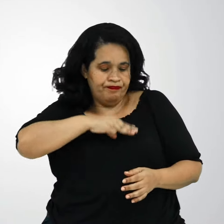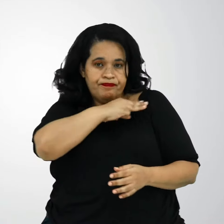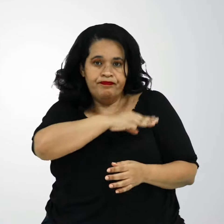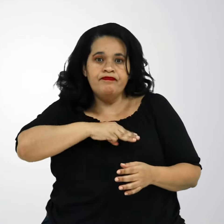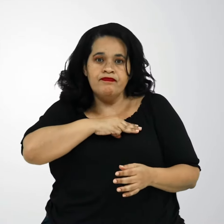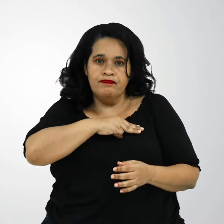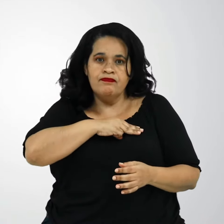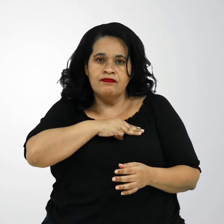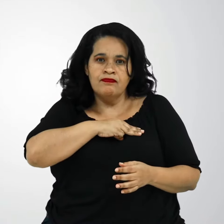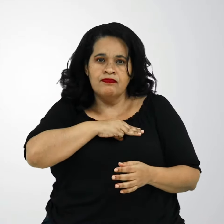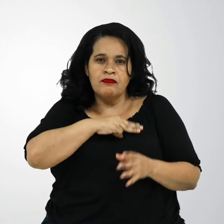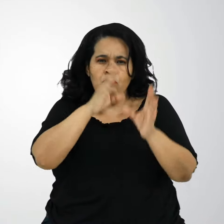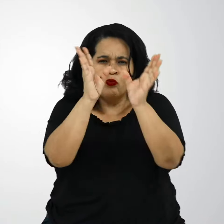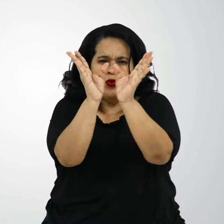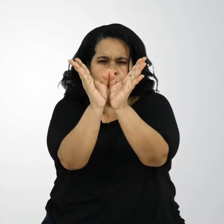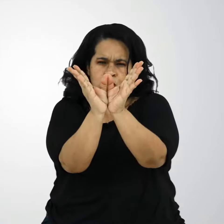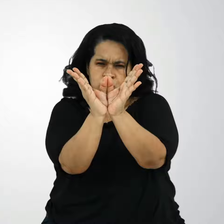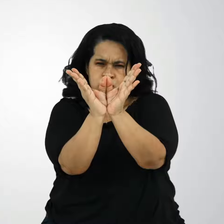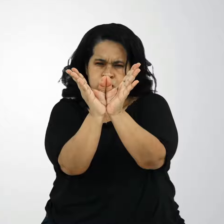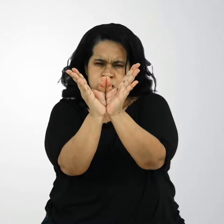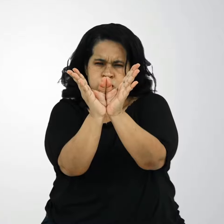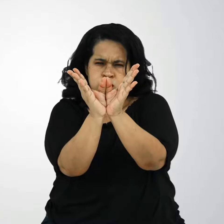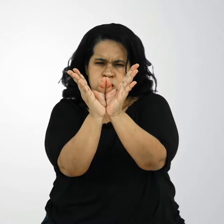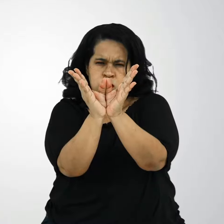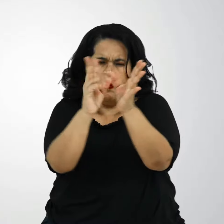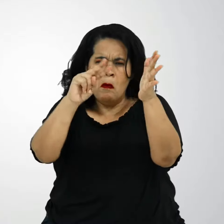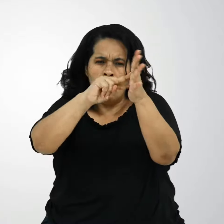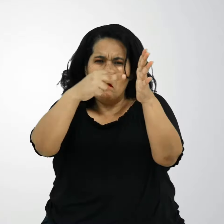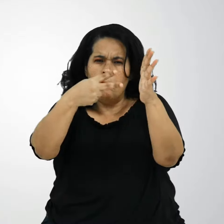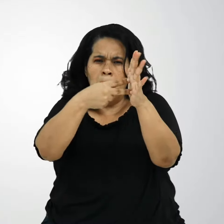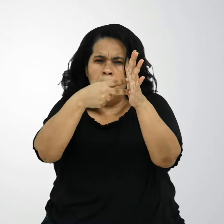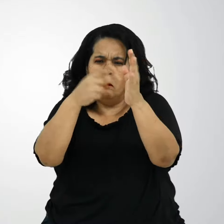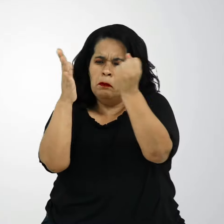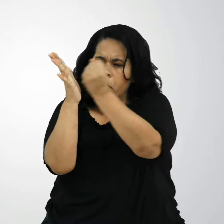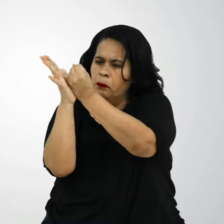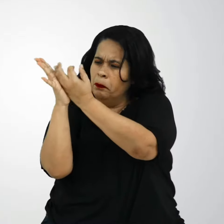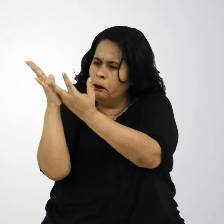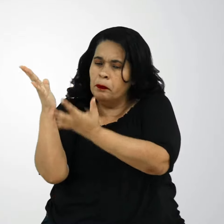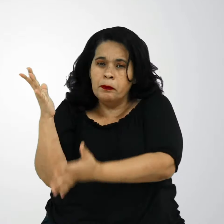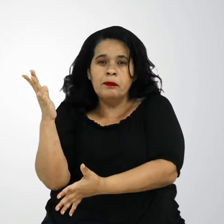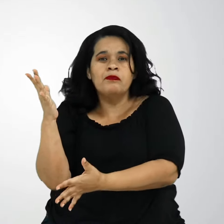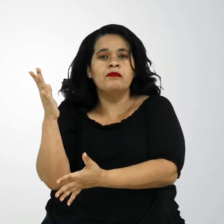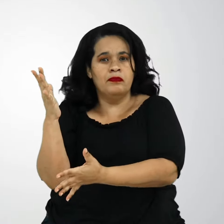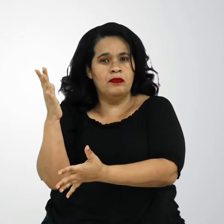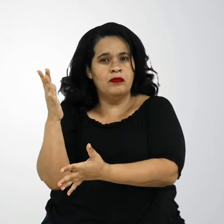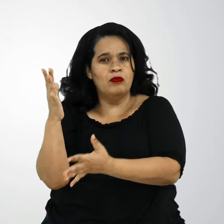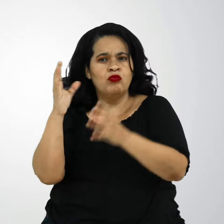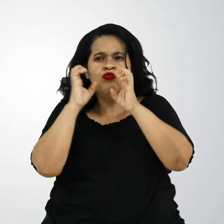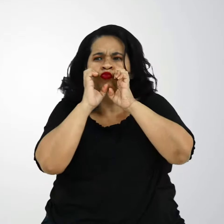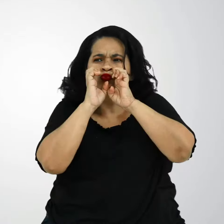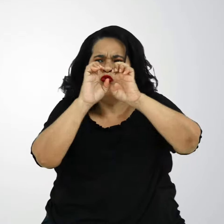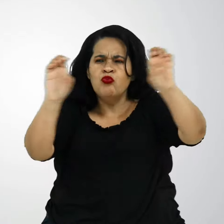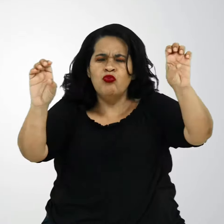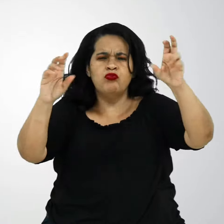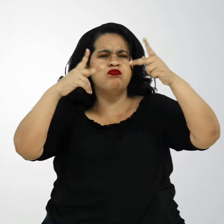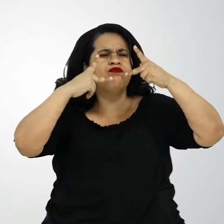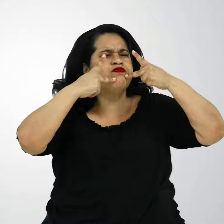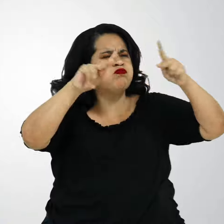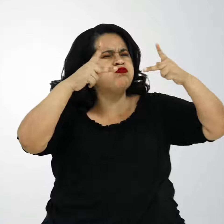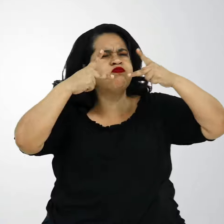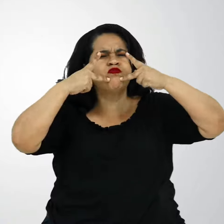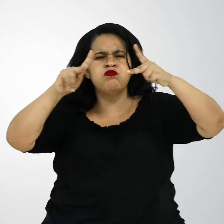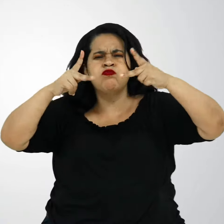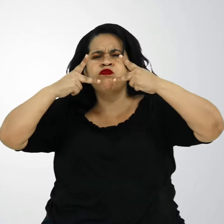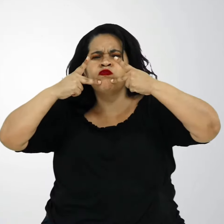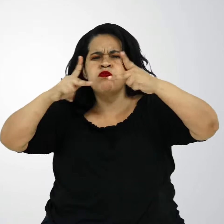muitos. Então, ele vai para a cruz e ele firma essa aliança. Até a metade dessa semana, o evangelho será pregado e gente de toda a